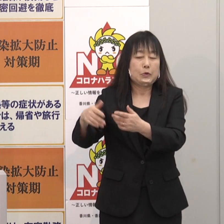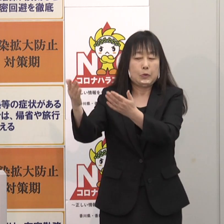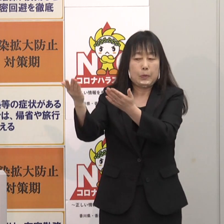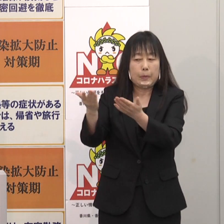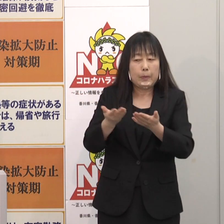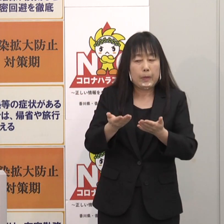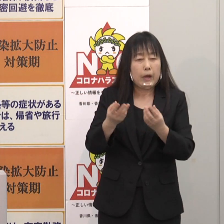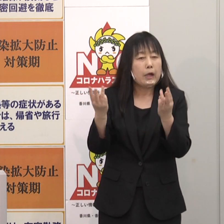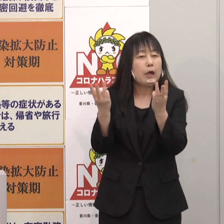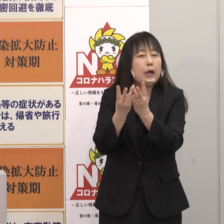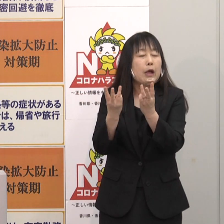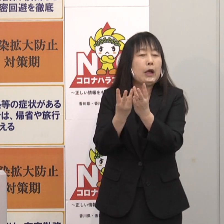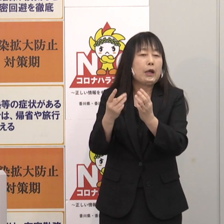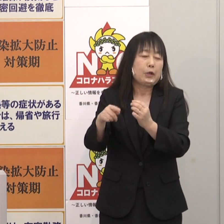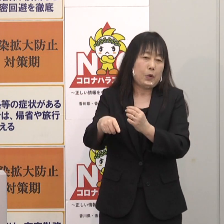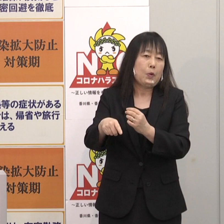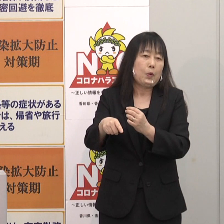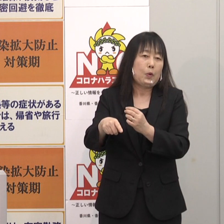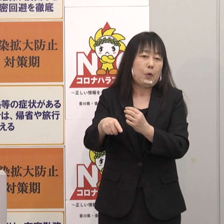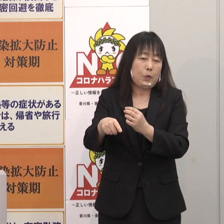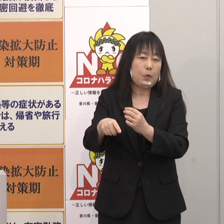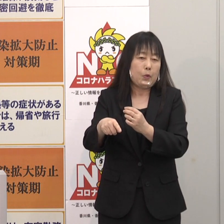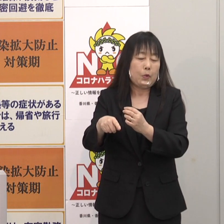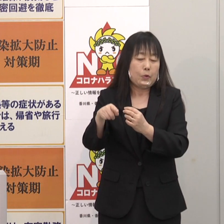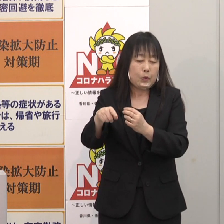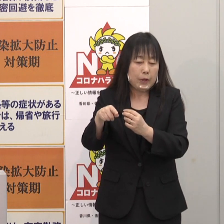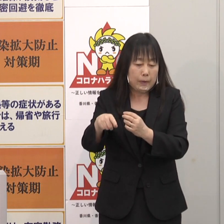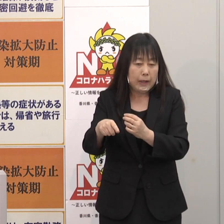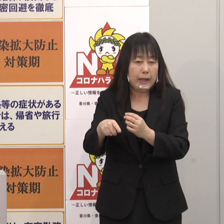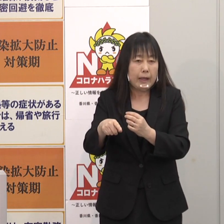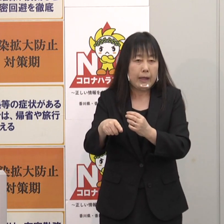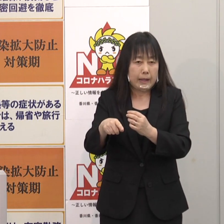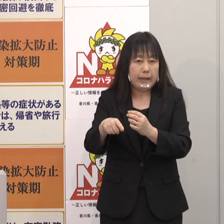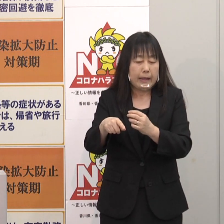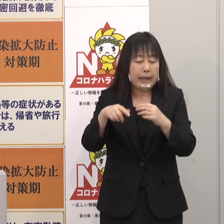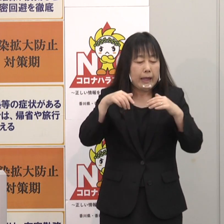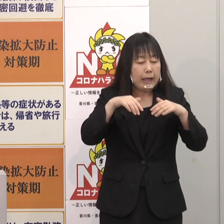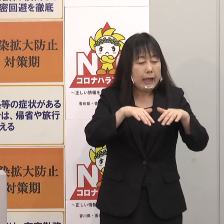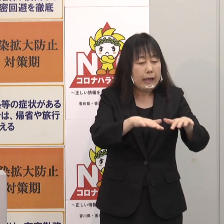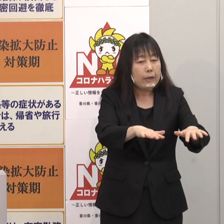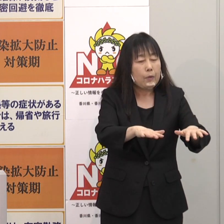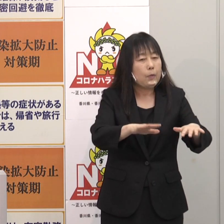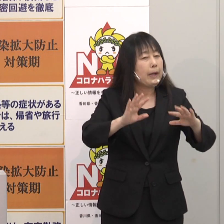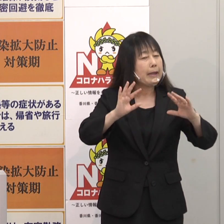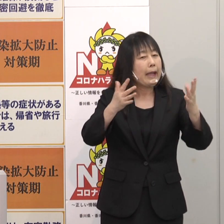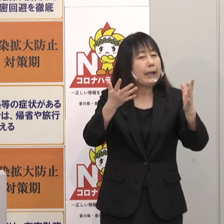あ、そこまで直ちに影響するような単位ではないと思っています。